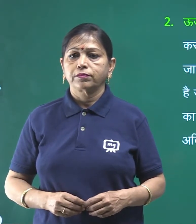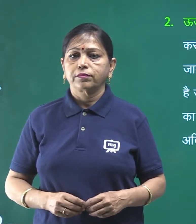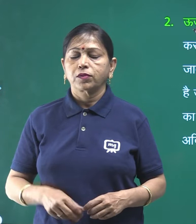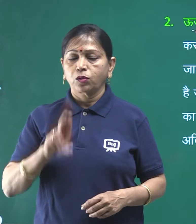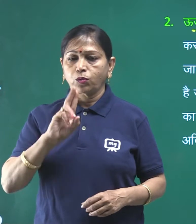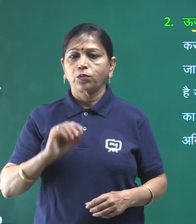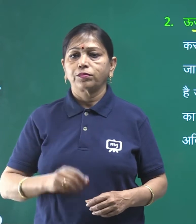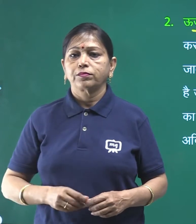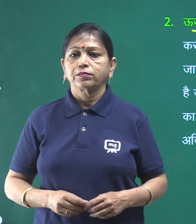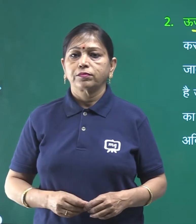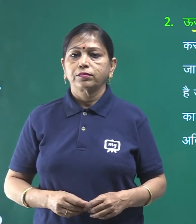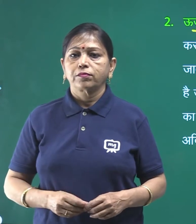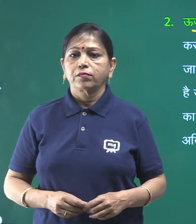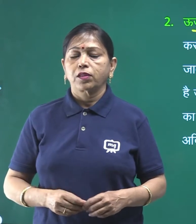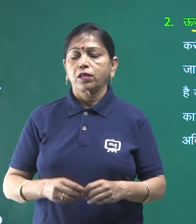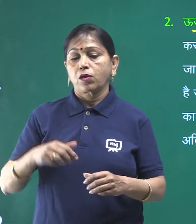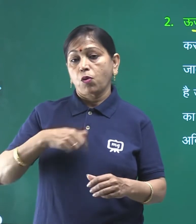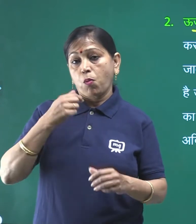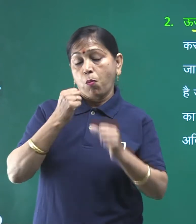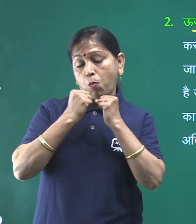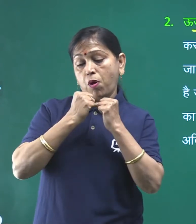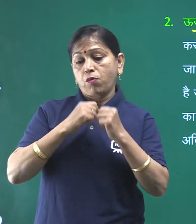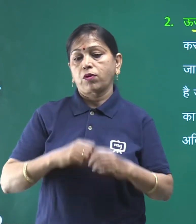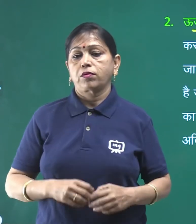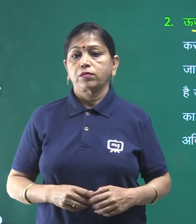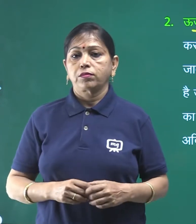2, ऊर्जा